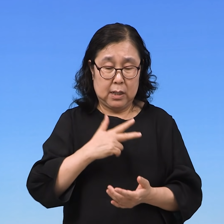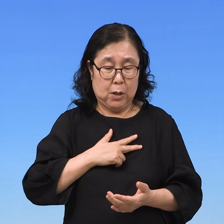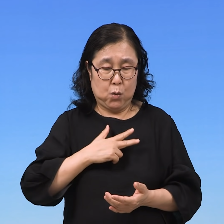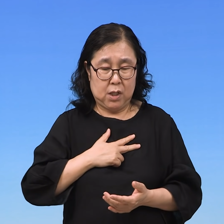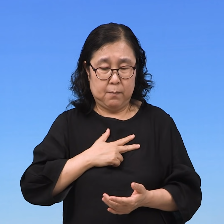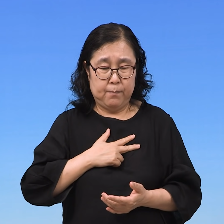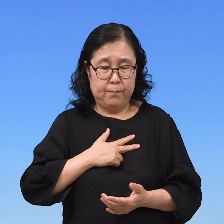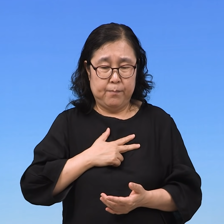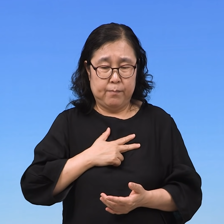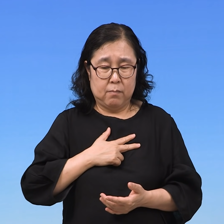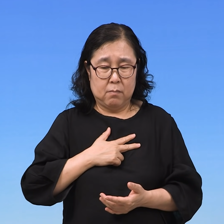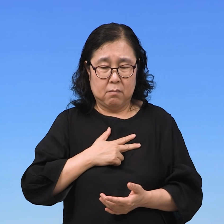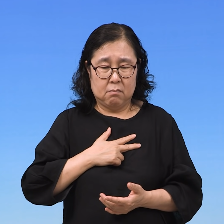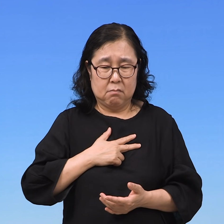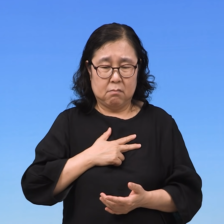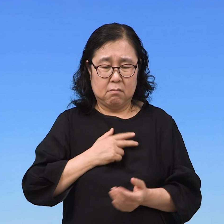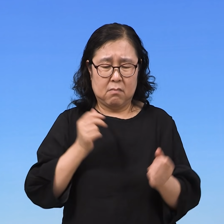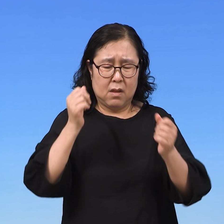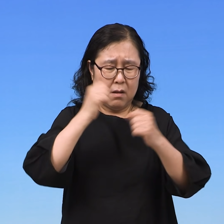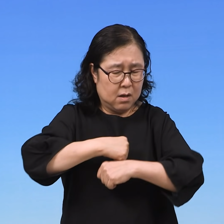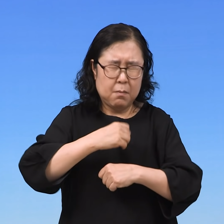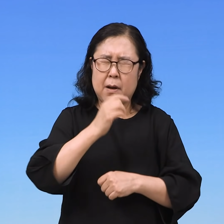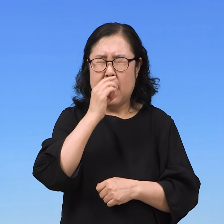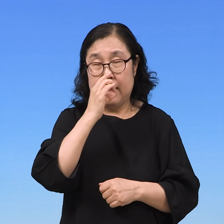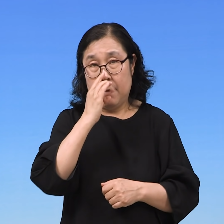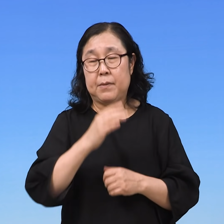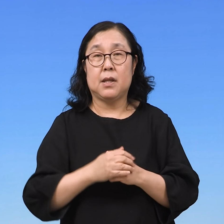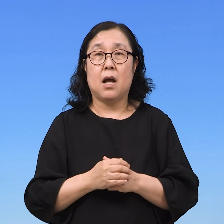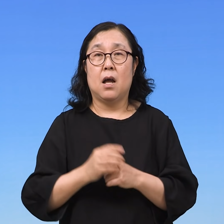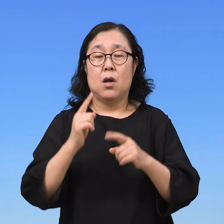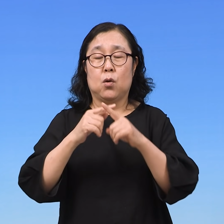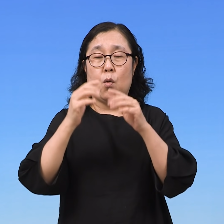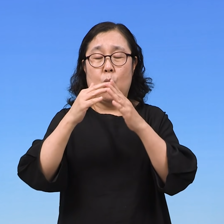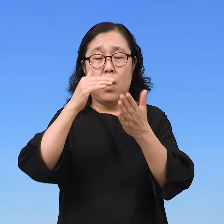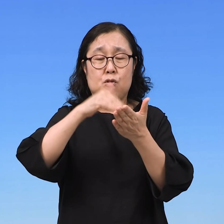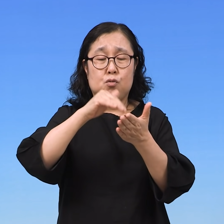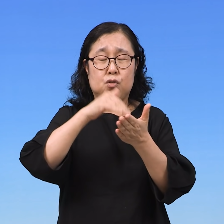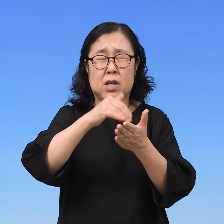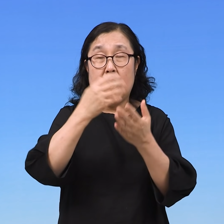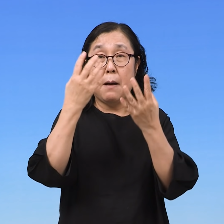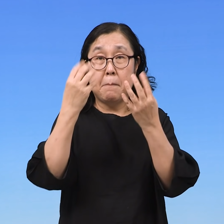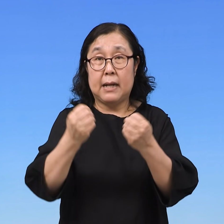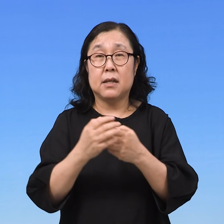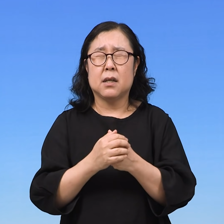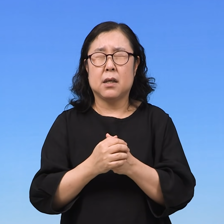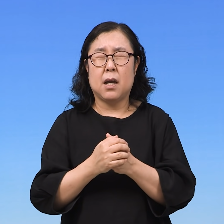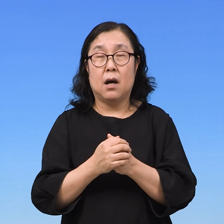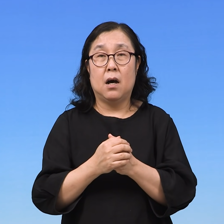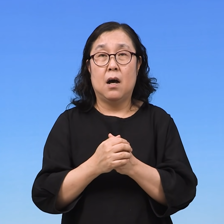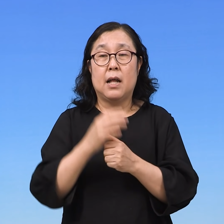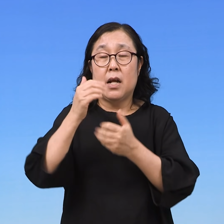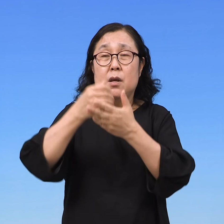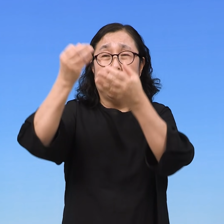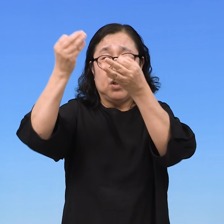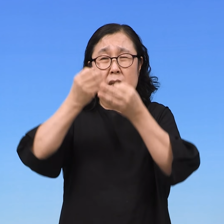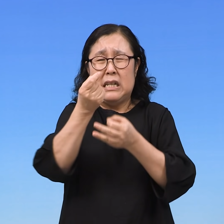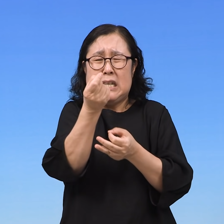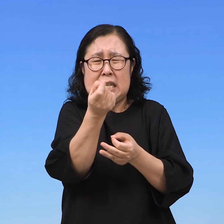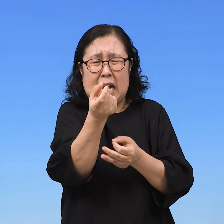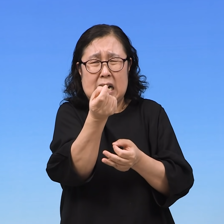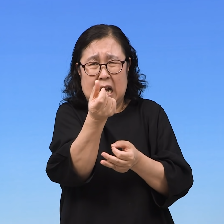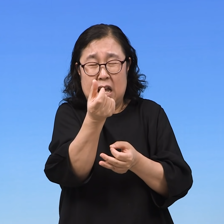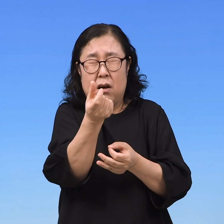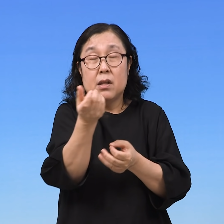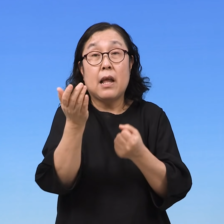뭐 이까지 인간의 명예가 뭐겠냐고요. 뭐 교회 숫자가 좀 많은 게 이게 하나님 앞에서 그 팥죽 한 그릇도 안 되는 거